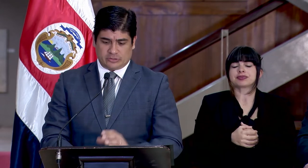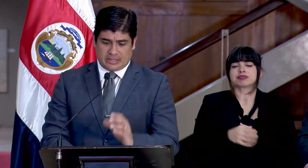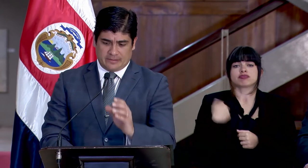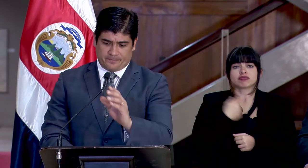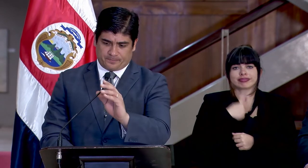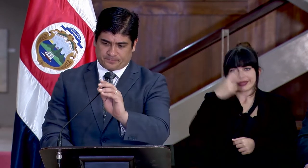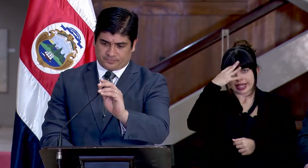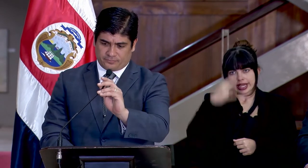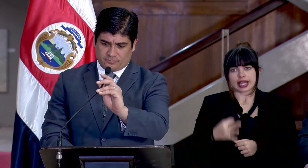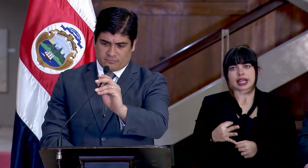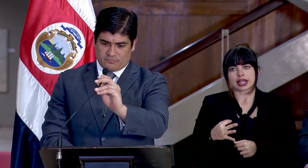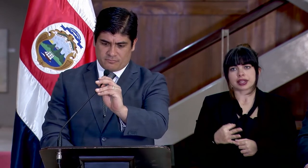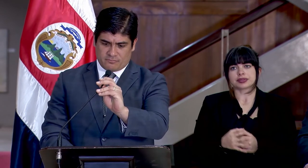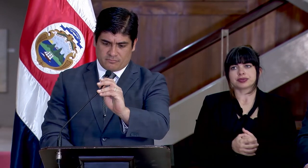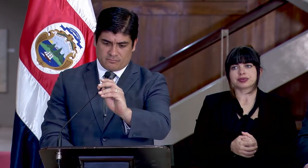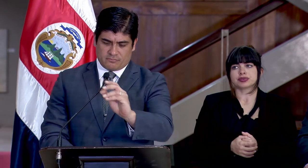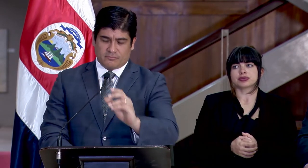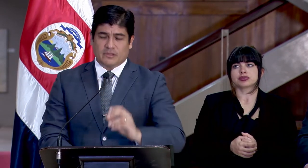Creemos que